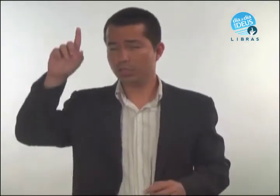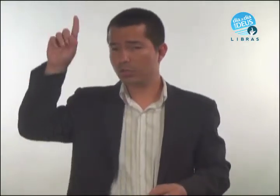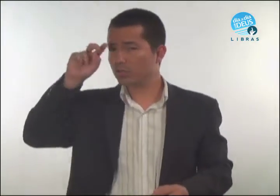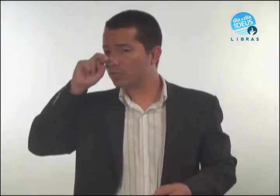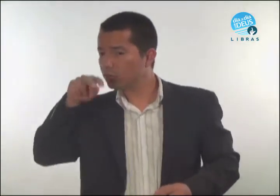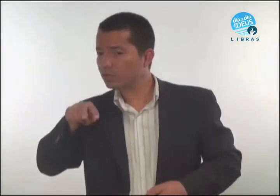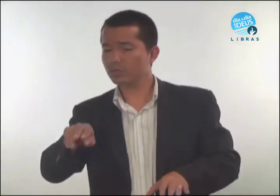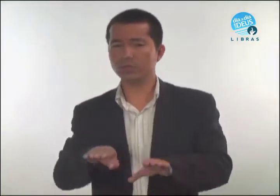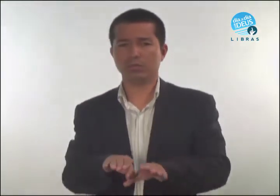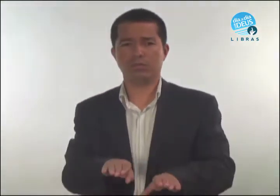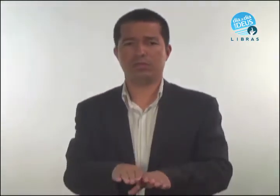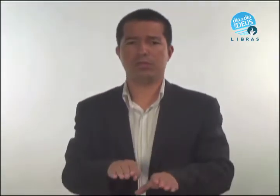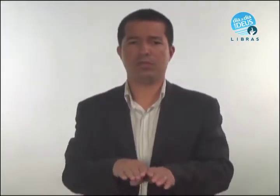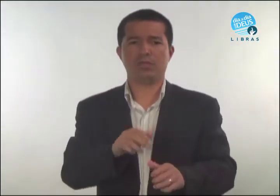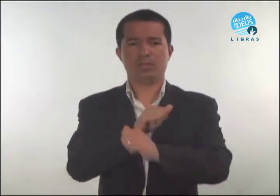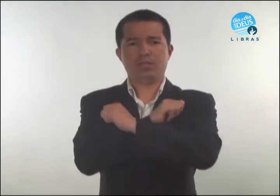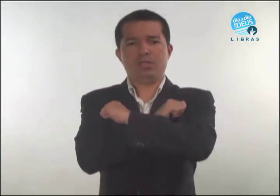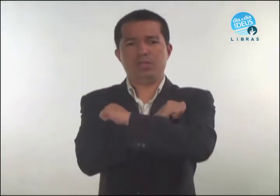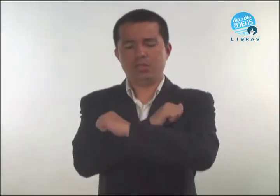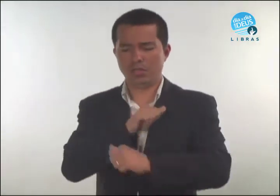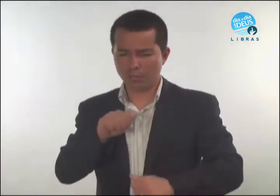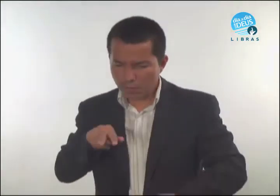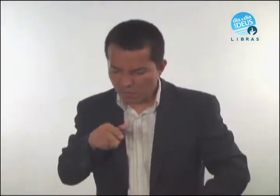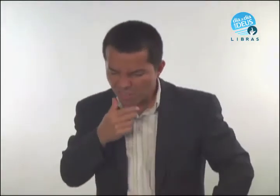E Deus olhou para isso e disse: não,